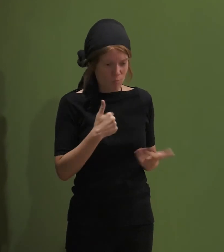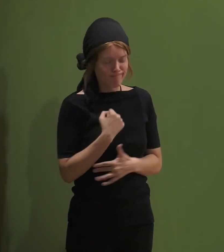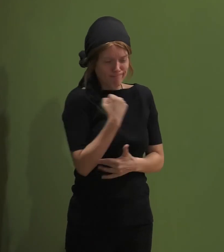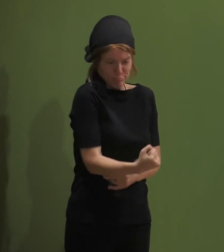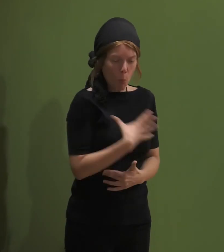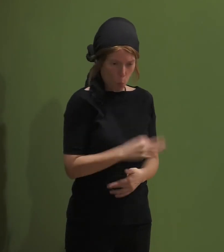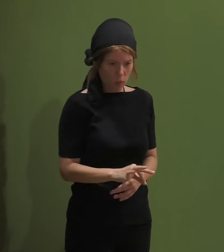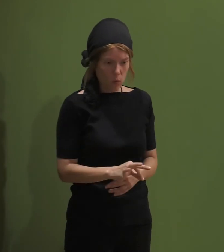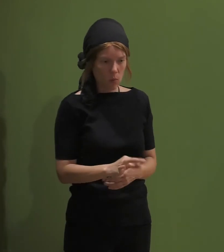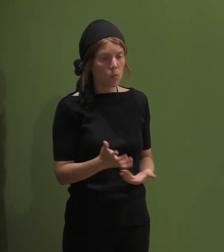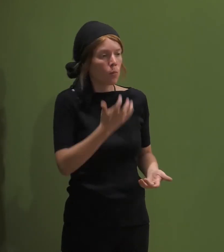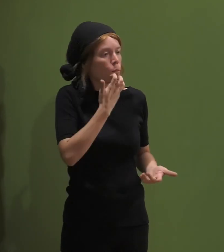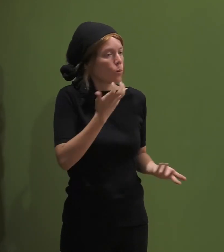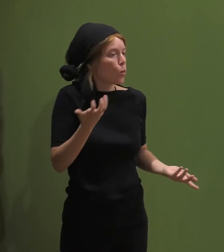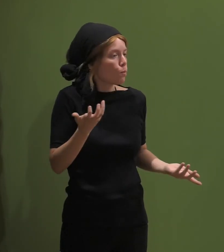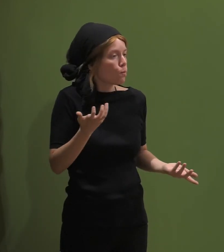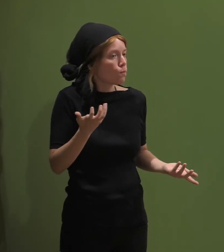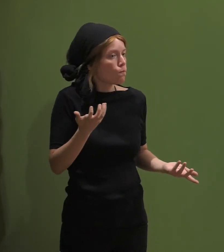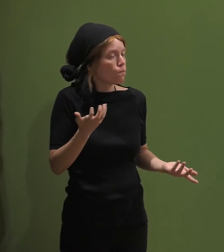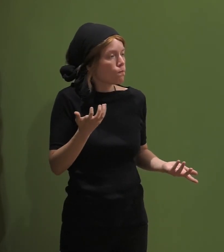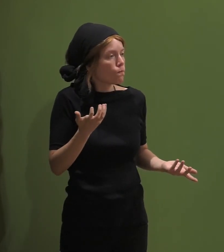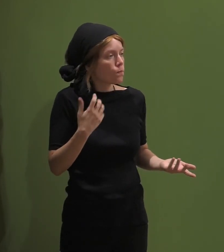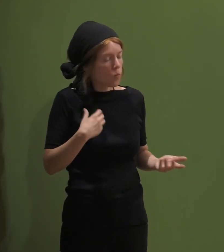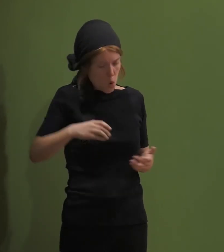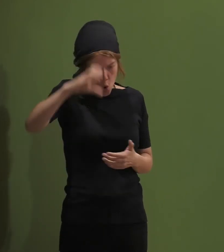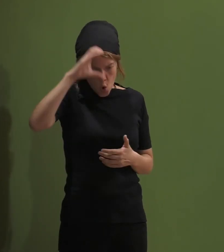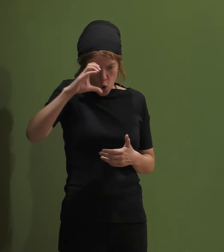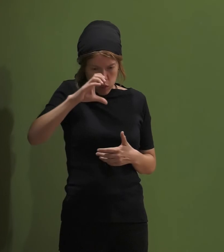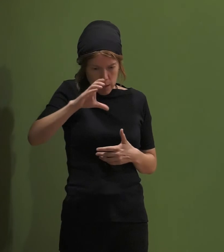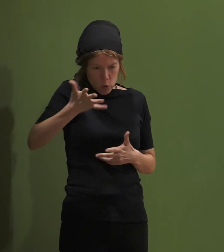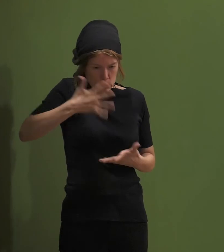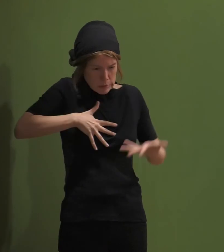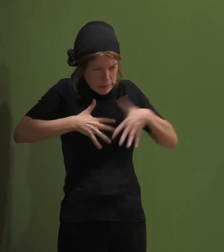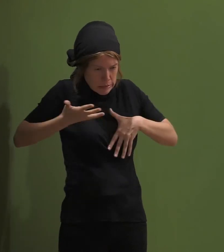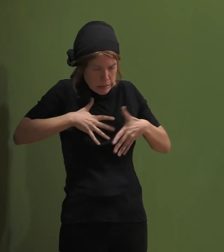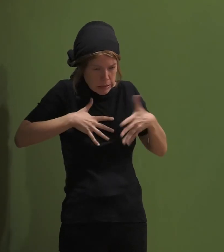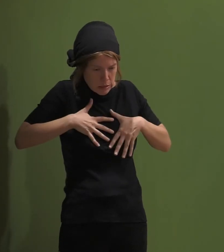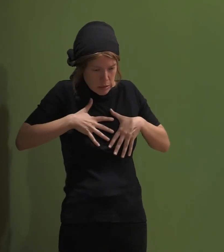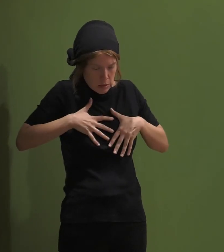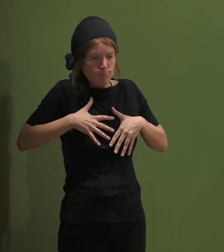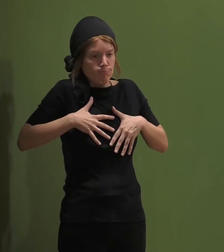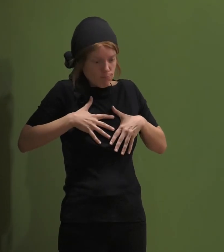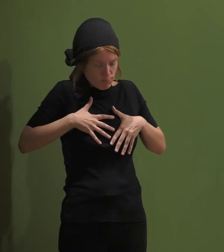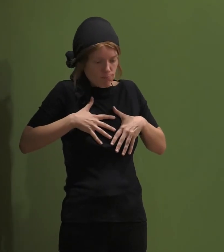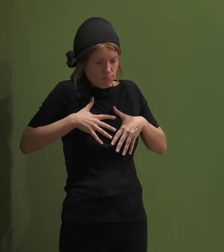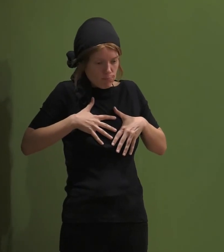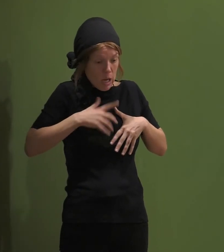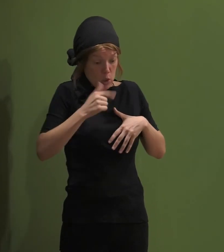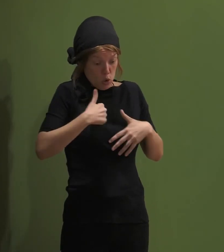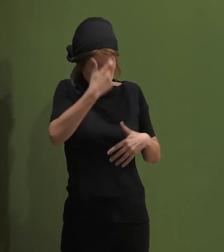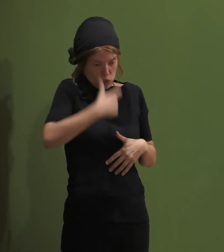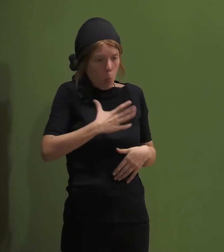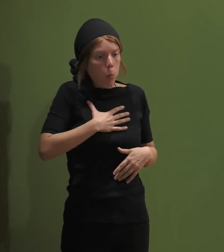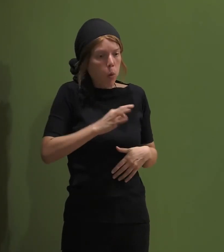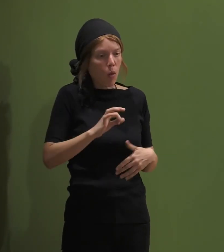tan importante como gran parte de los conocimientos que podamos adquirir. Ser capaz desde esa edad de saber que tú